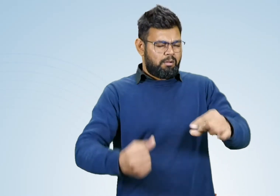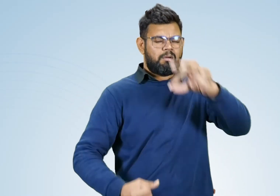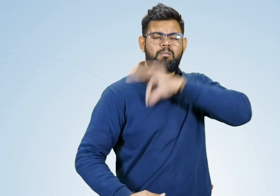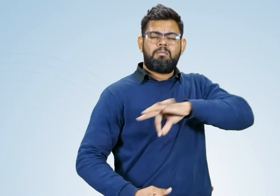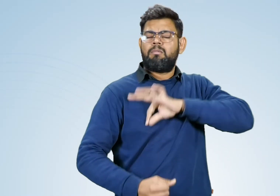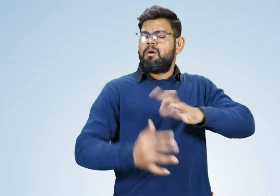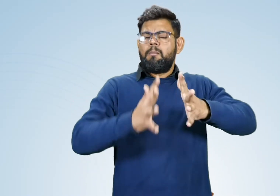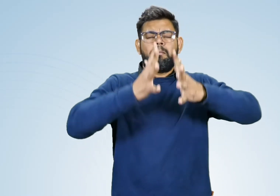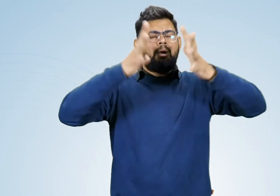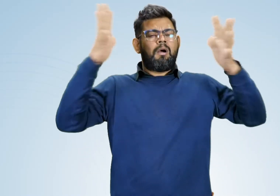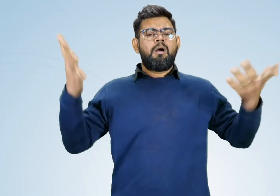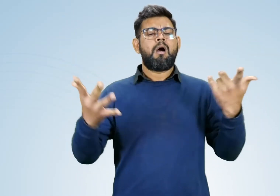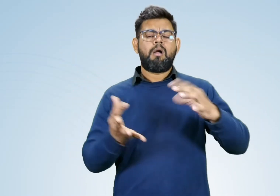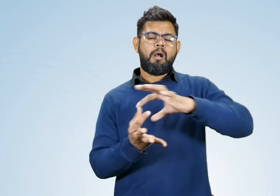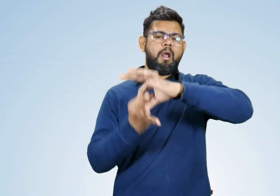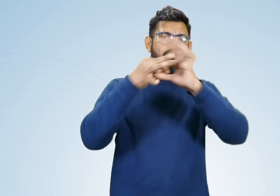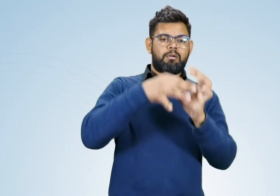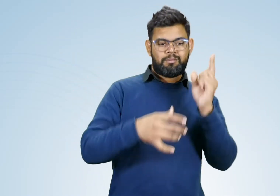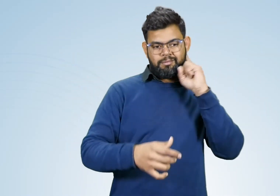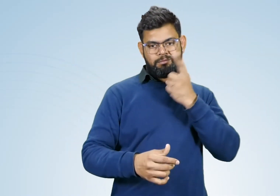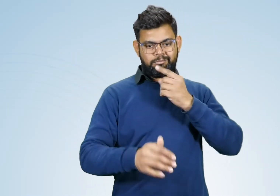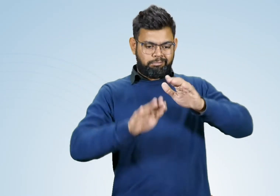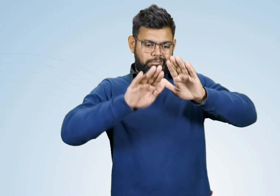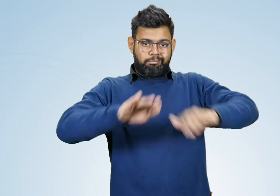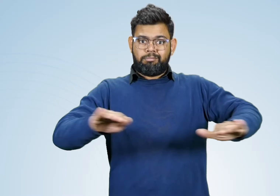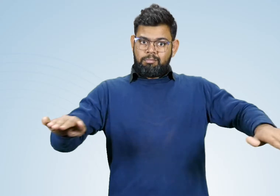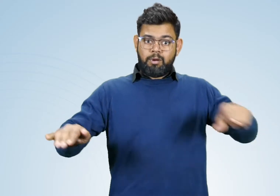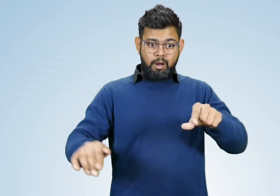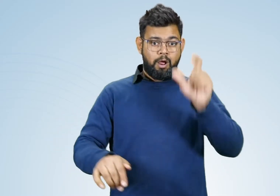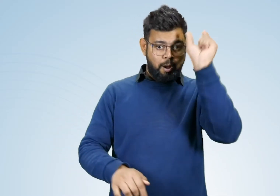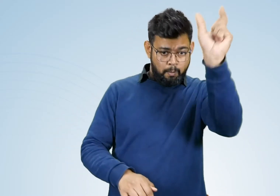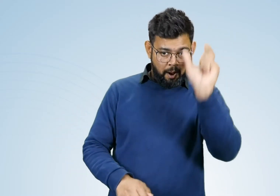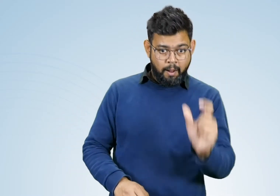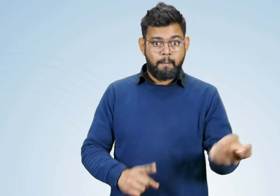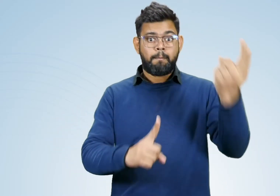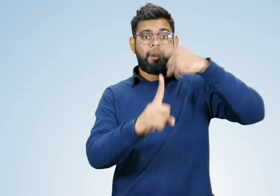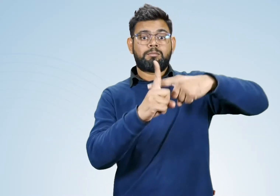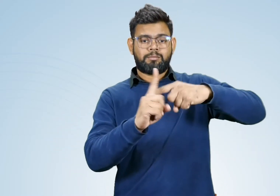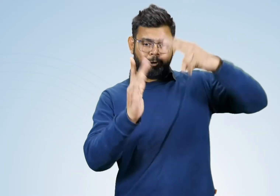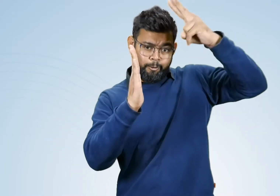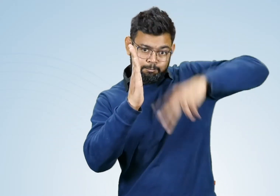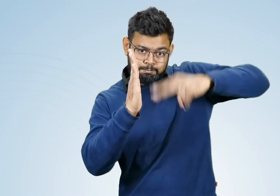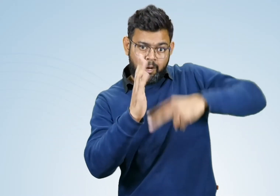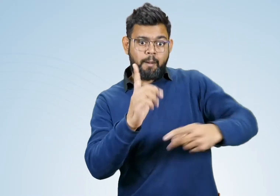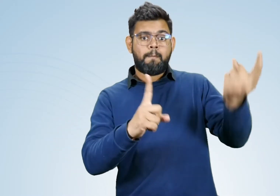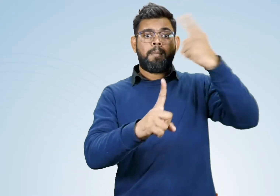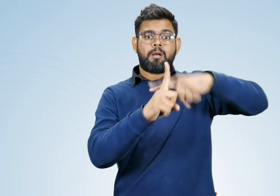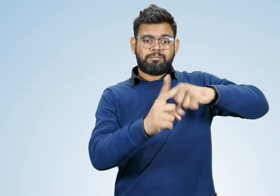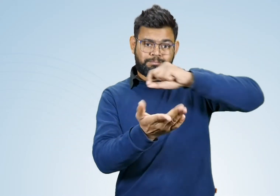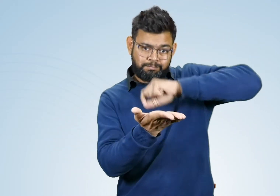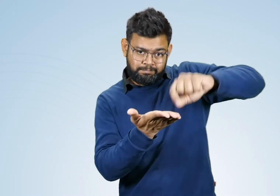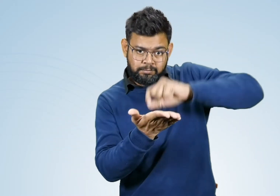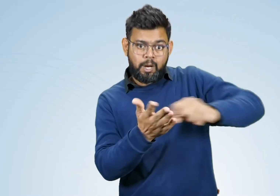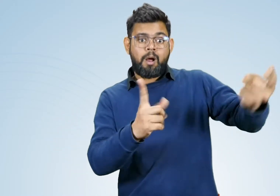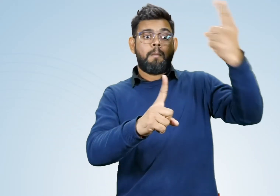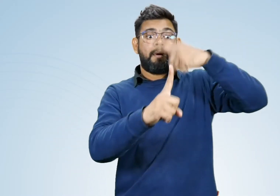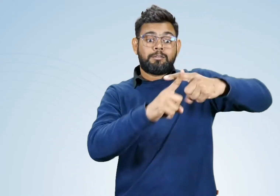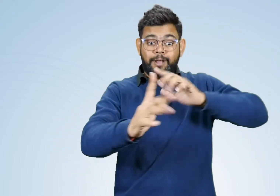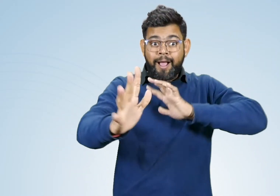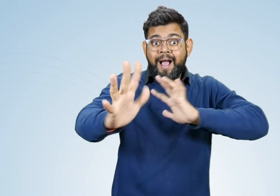है। द्विभाषीय के बहुत सारे लाभ हैं। यदि बधिर बच्चा शब्दों को लिखता है, पढ़ता है और